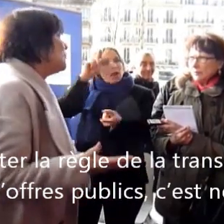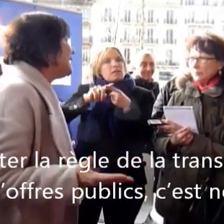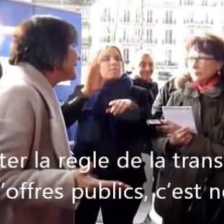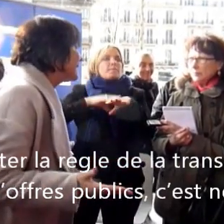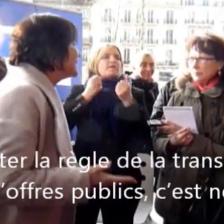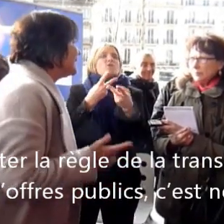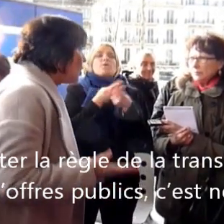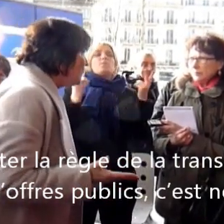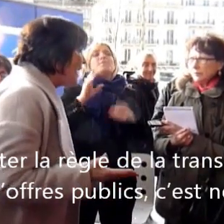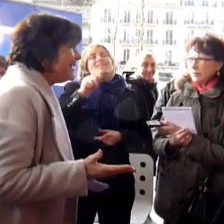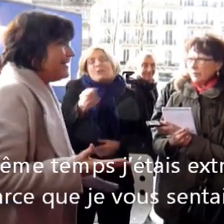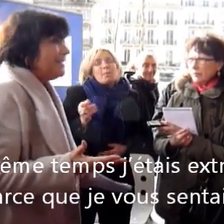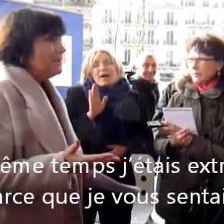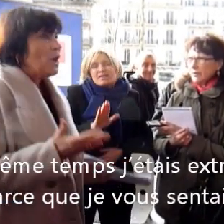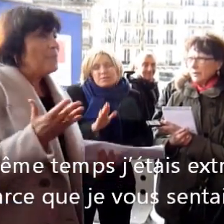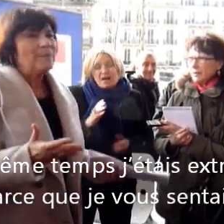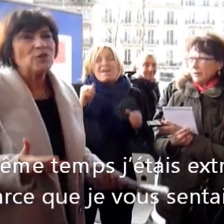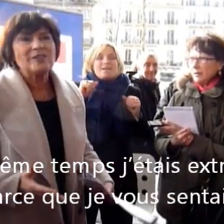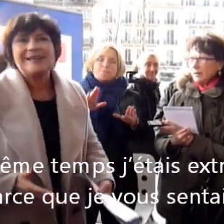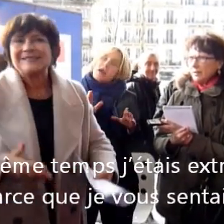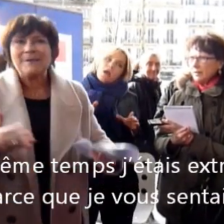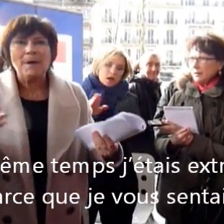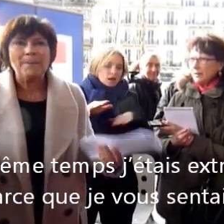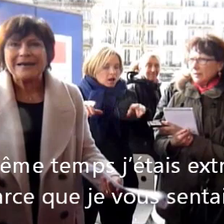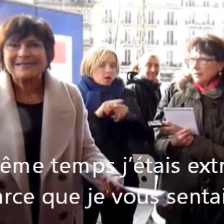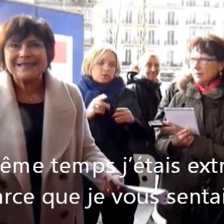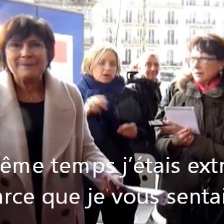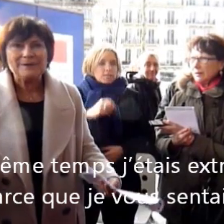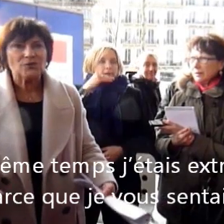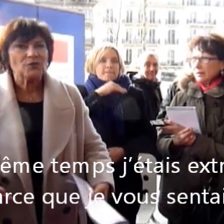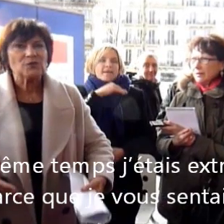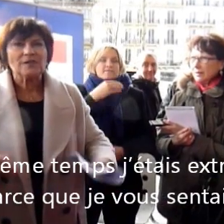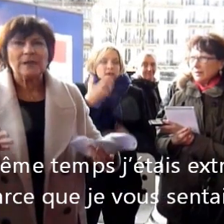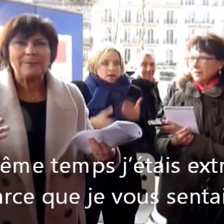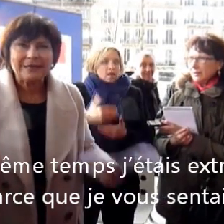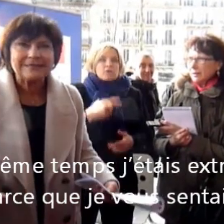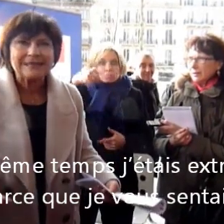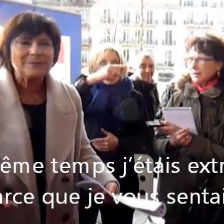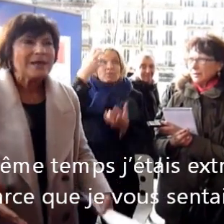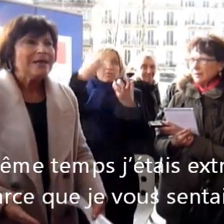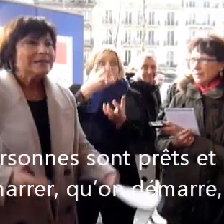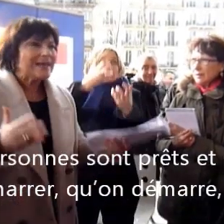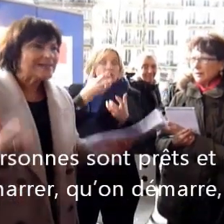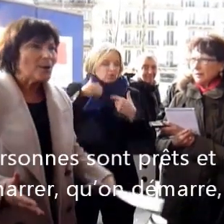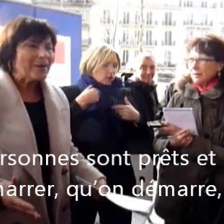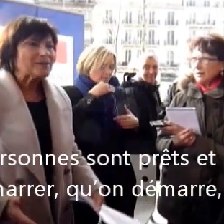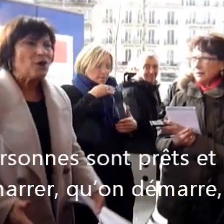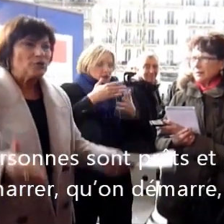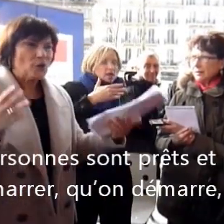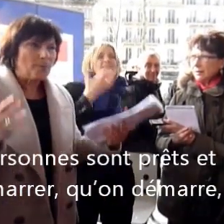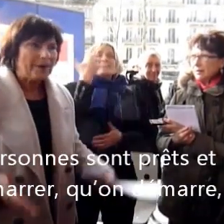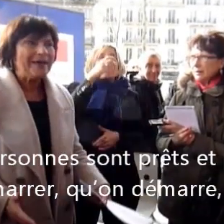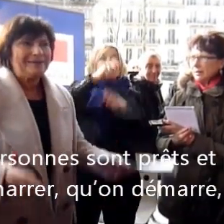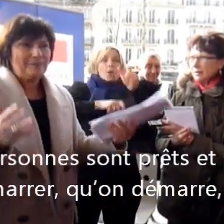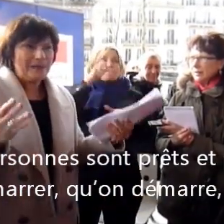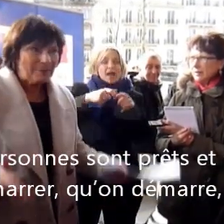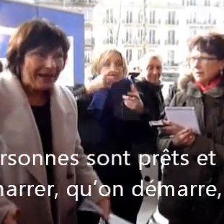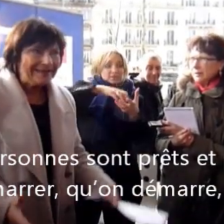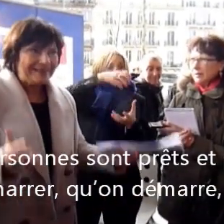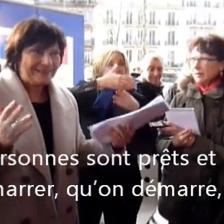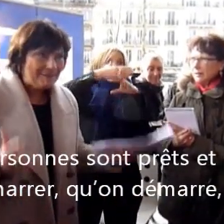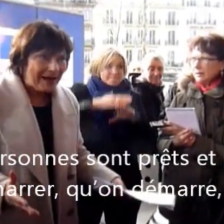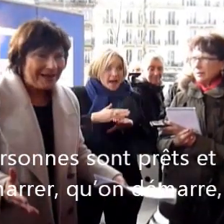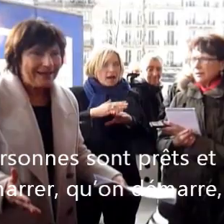appels d'offres au public, c'est normal. Mais en même temps, j'étais extrêmement pressée parce que je vous sentais pressée. 500 personnes sont prêtes